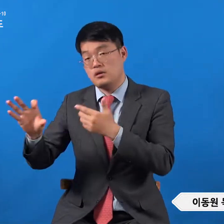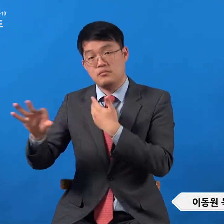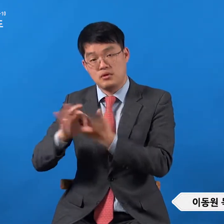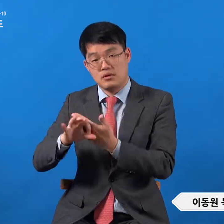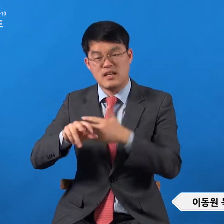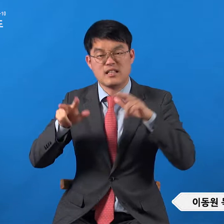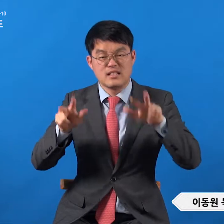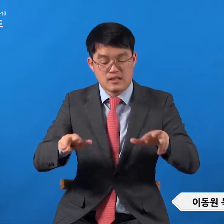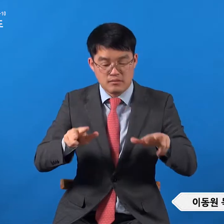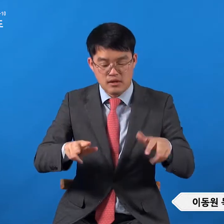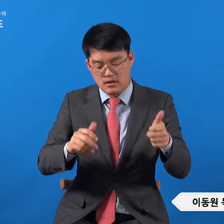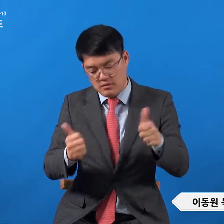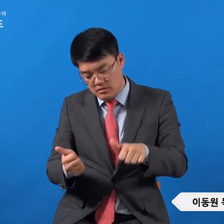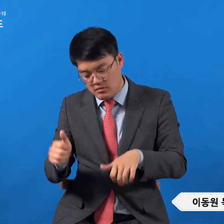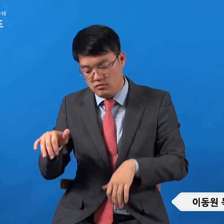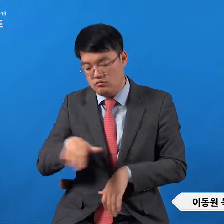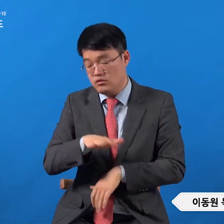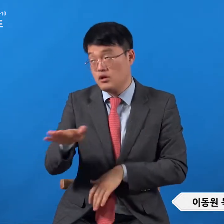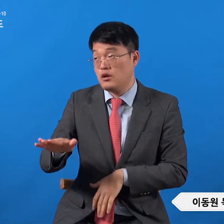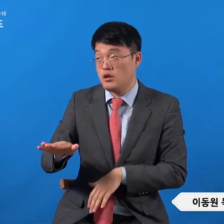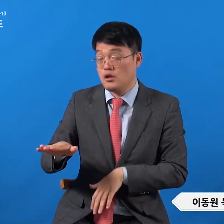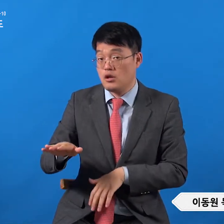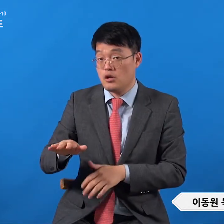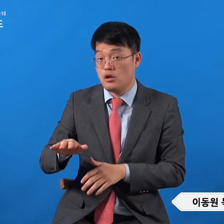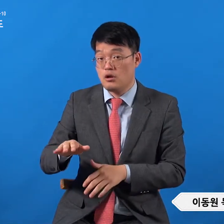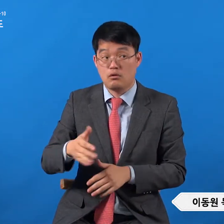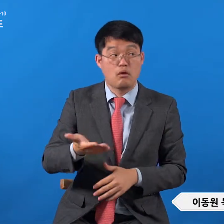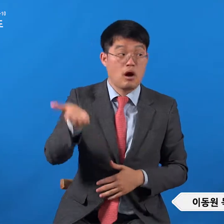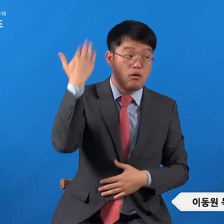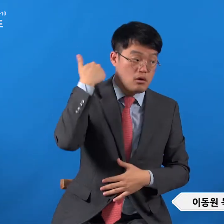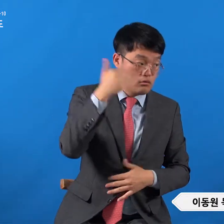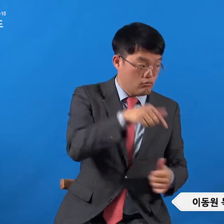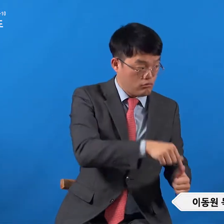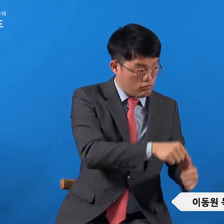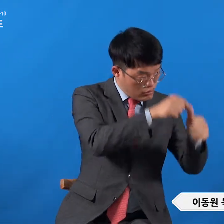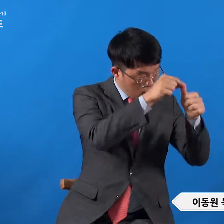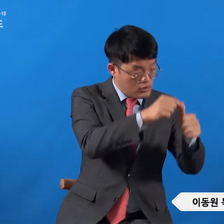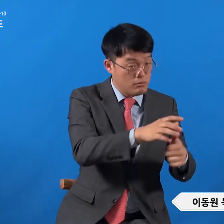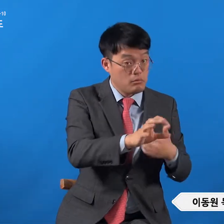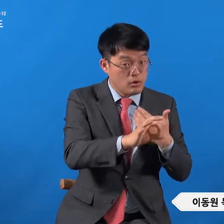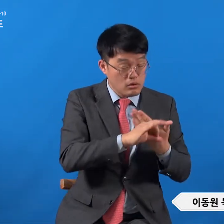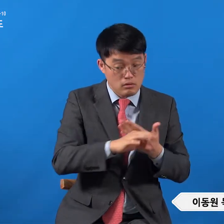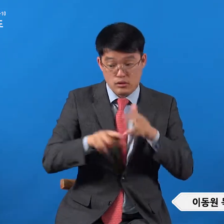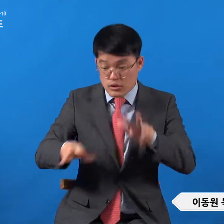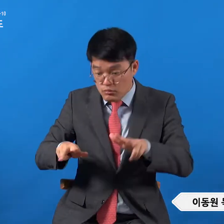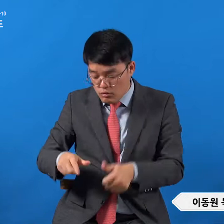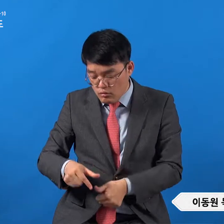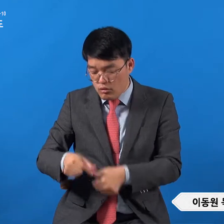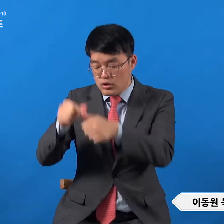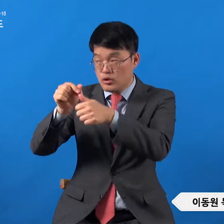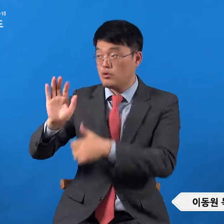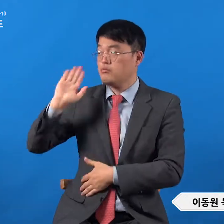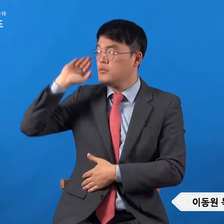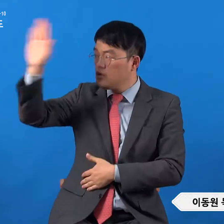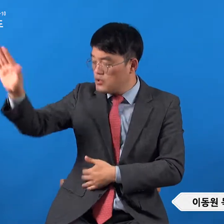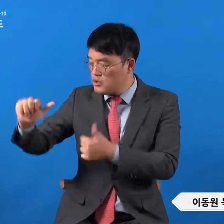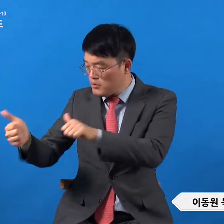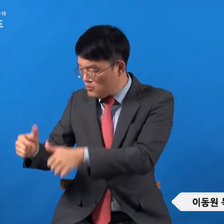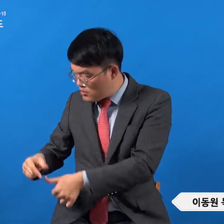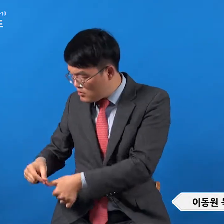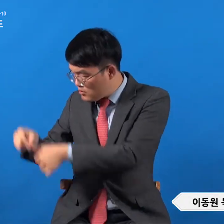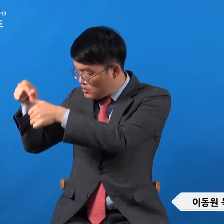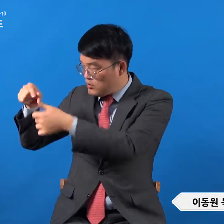현재의 사망에서도 그는 우리를 건지실 것이며 미래의 사망에서도 우리를 건지실